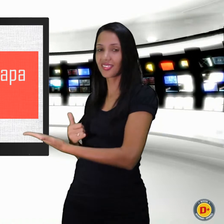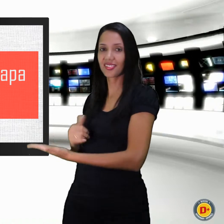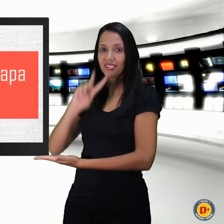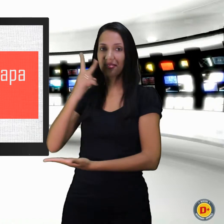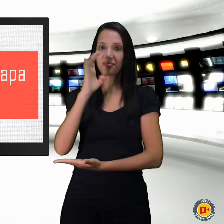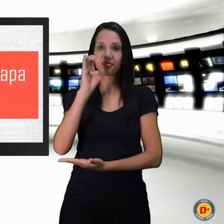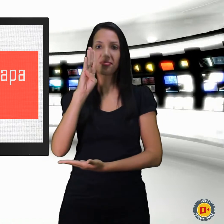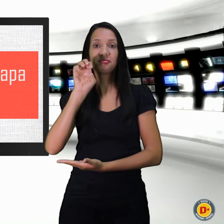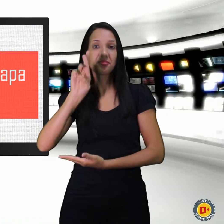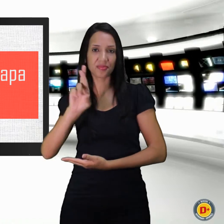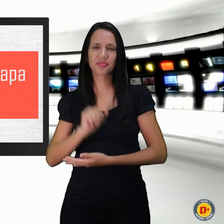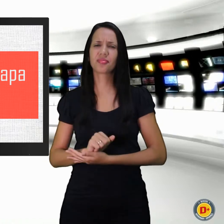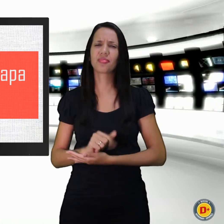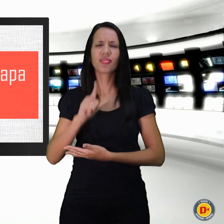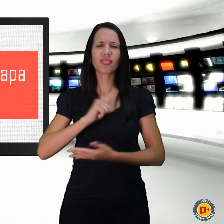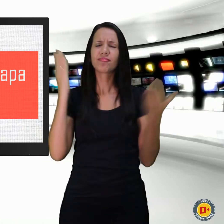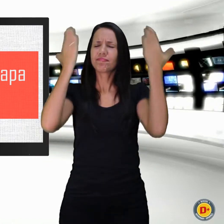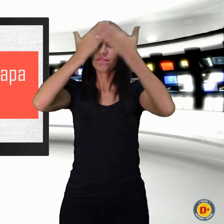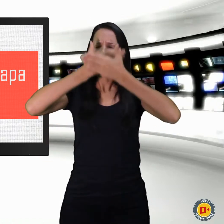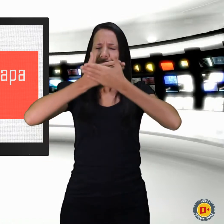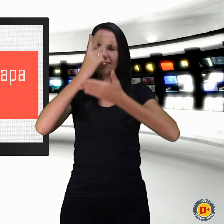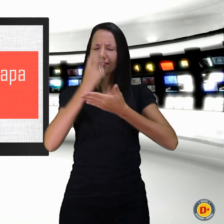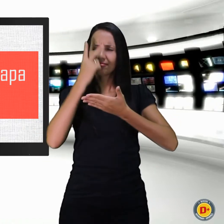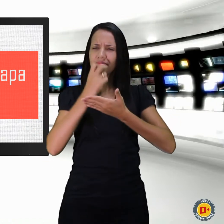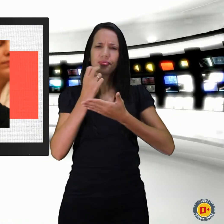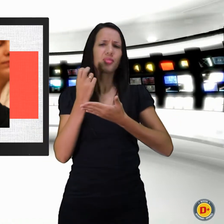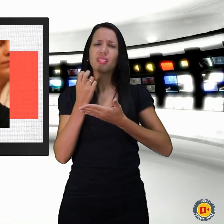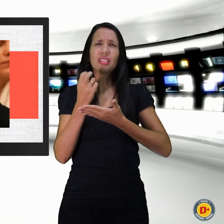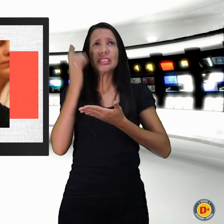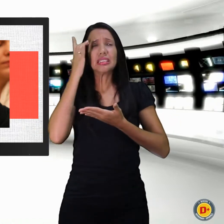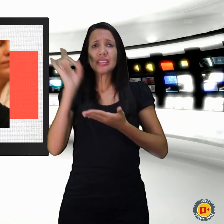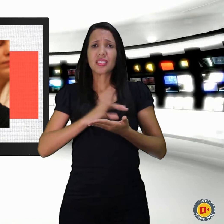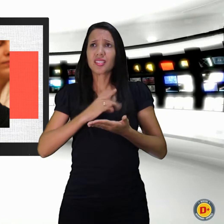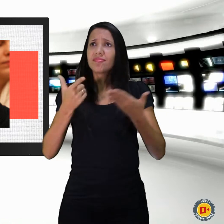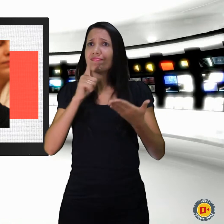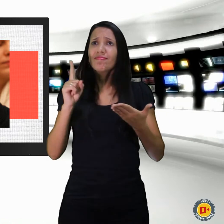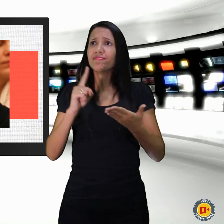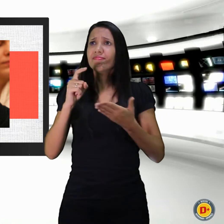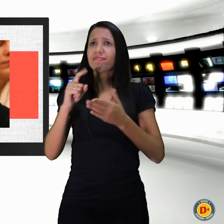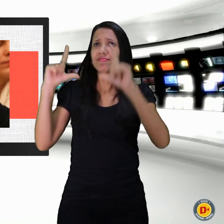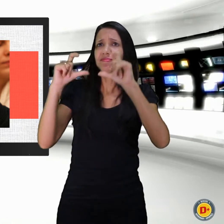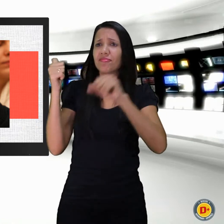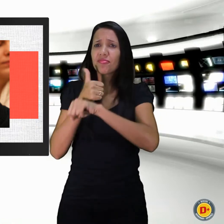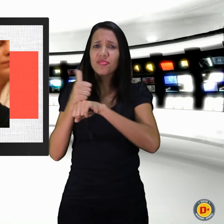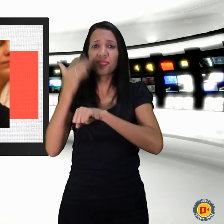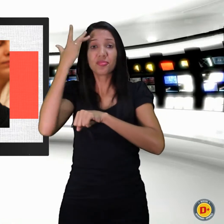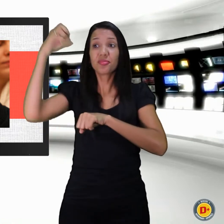receio de não conseguir uma foto de qualidade justamente por não saber se a luz estava boa mas isso não